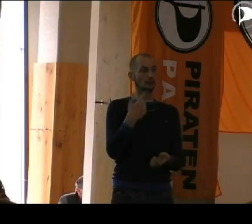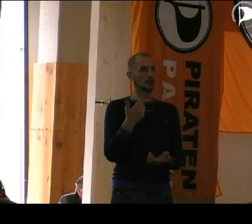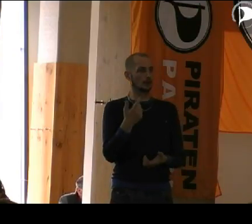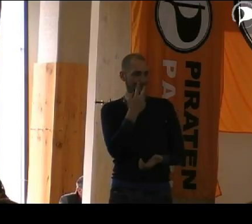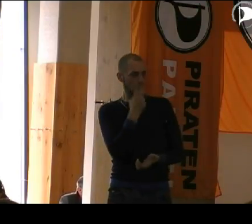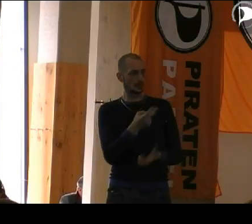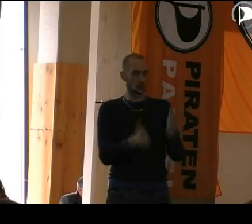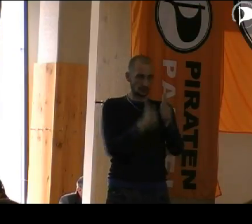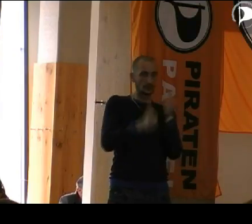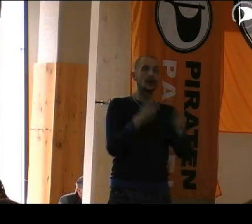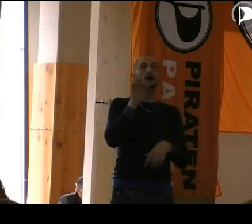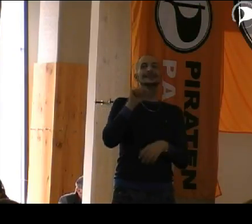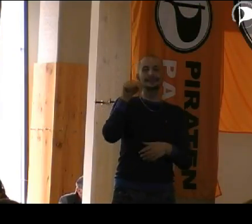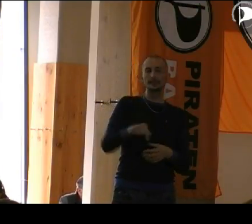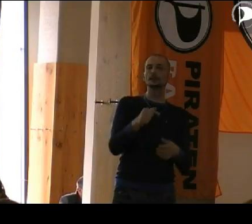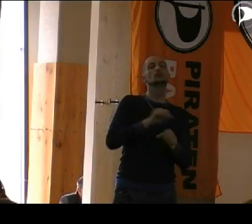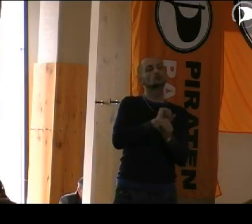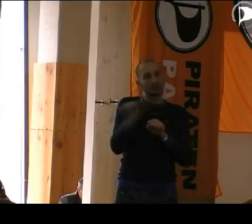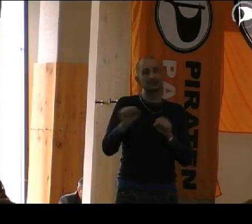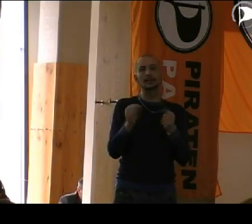können wir die komponieren abstimmen